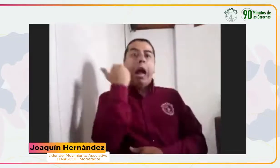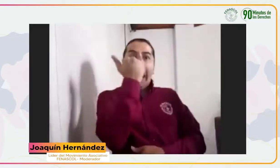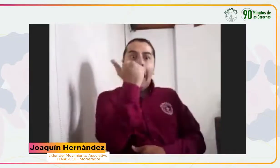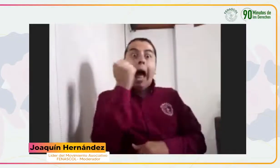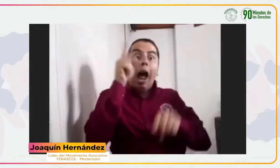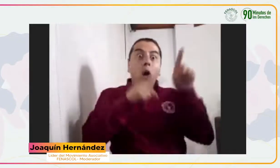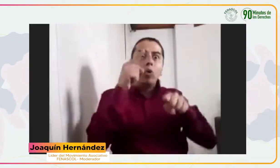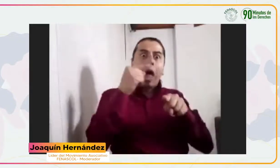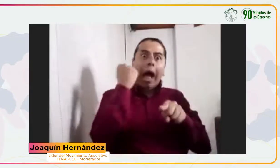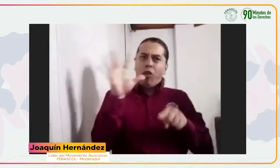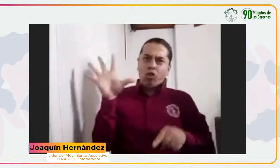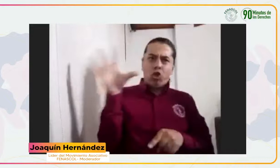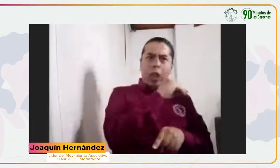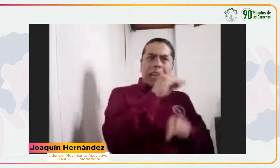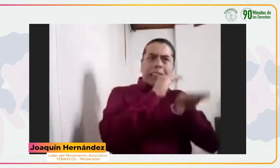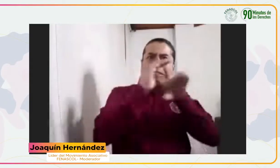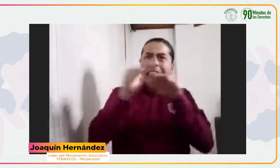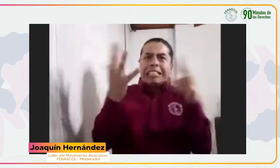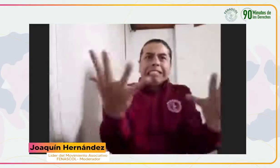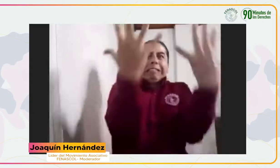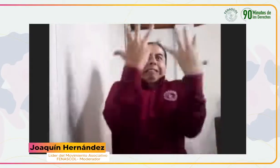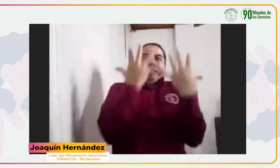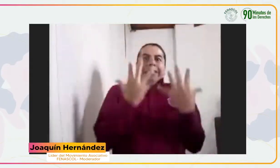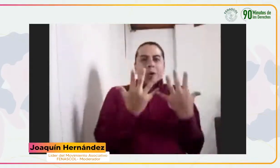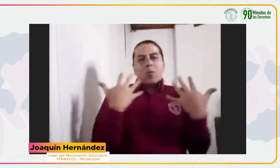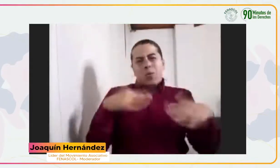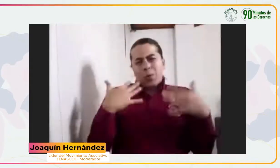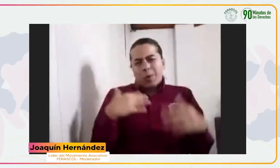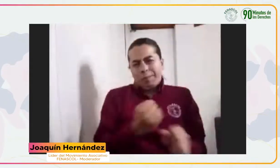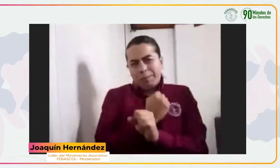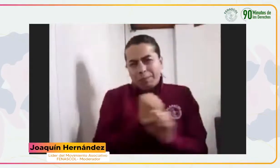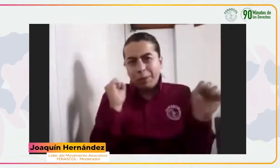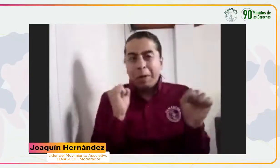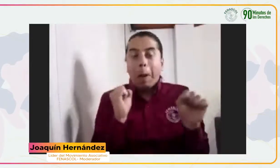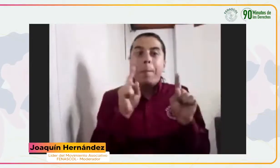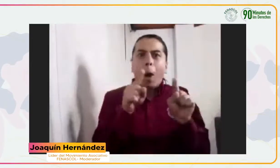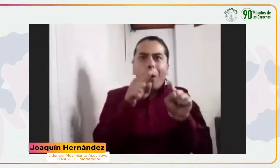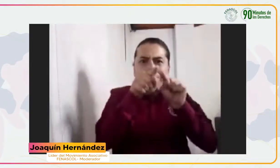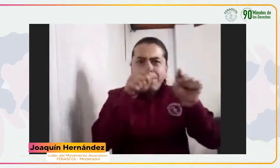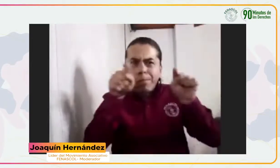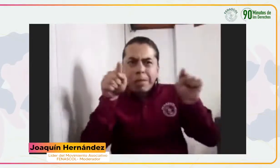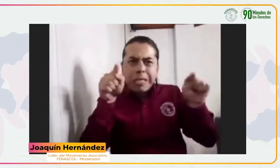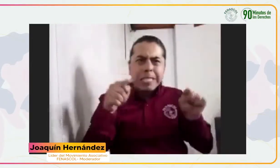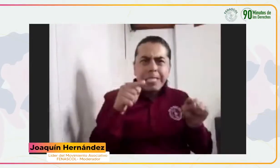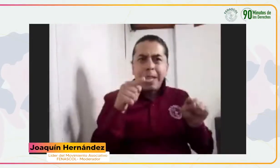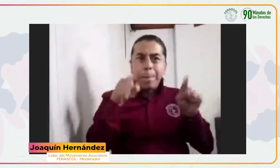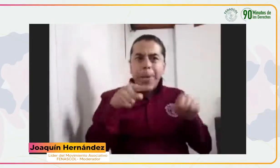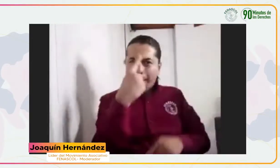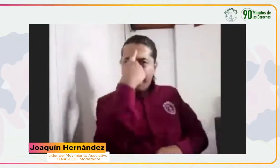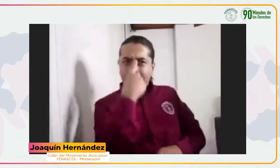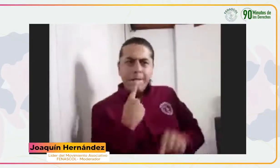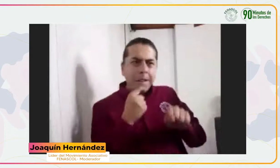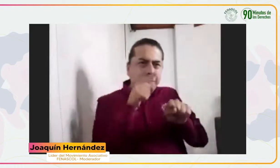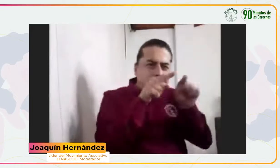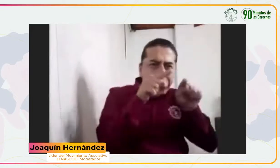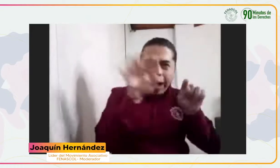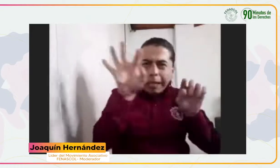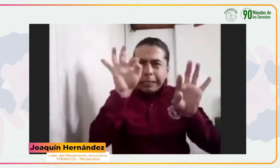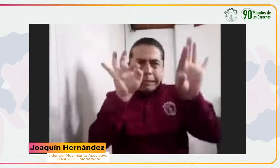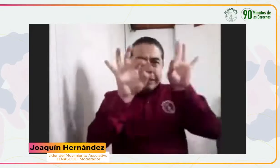de la gran participación que se ve en cuanto a hombres y las mujeres. Sí, es tan